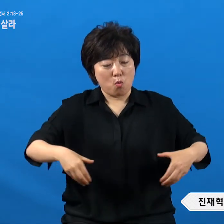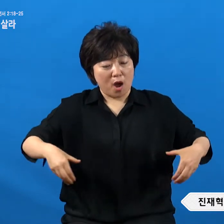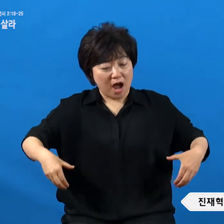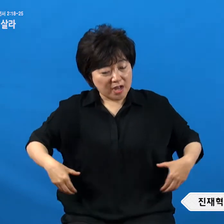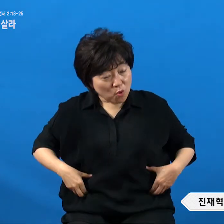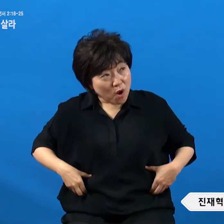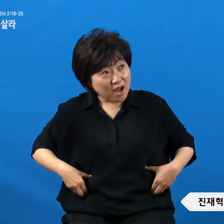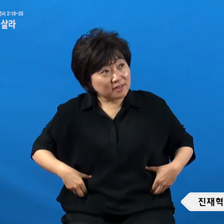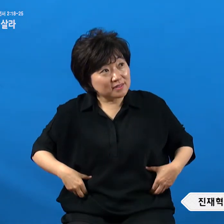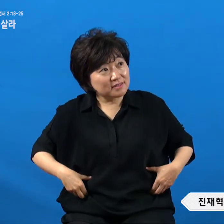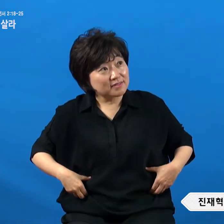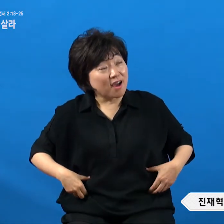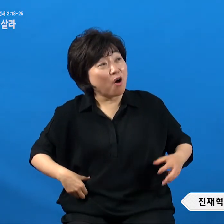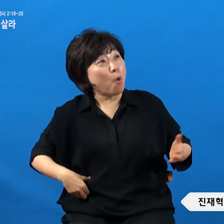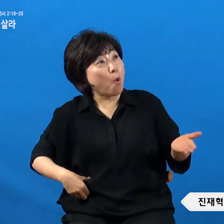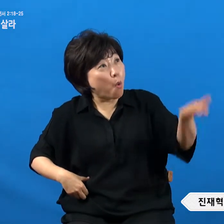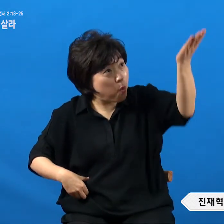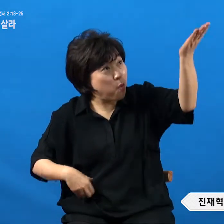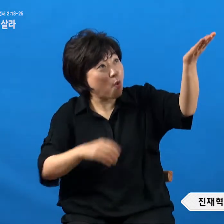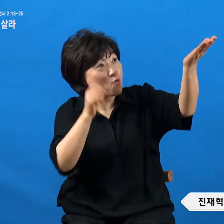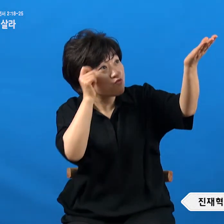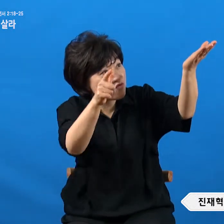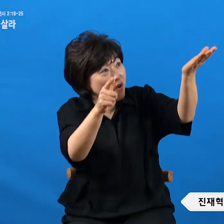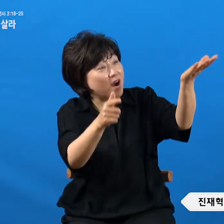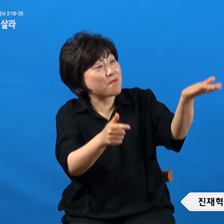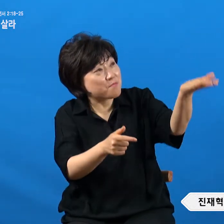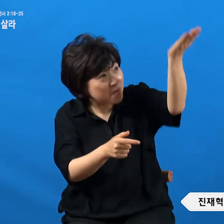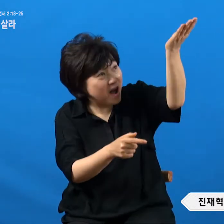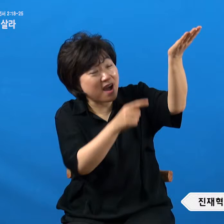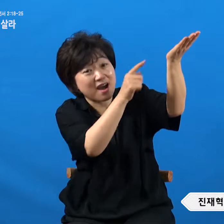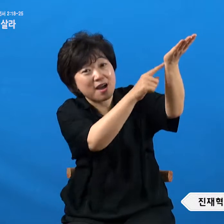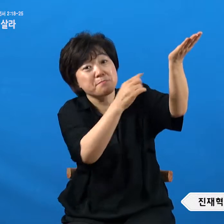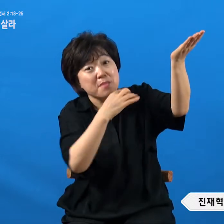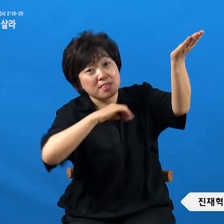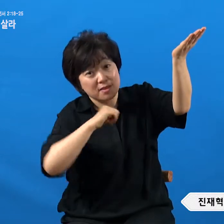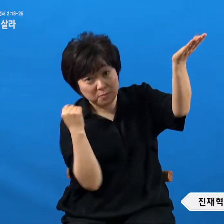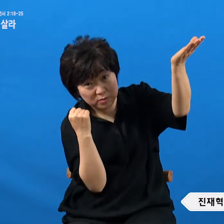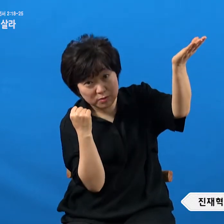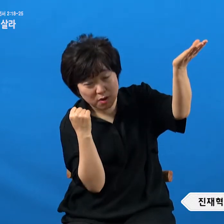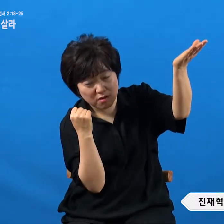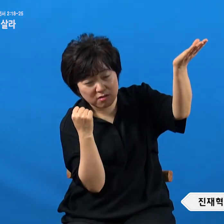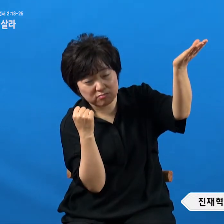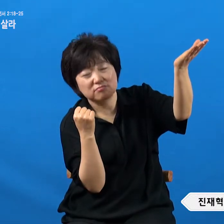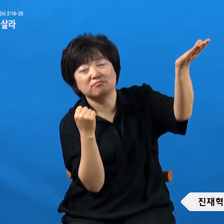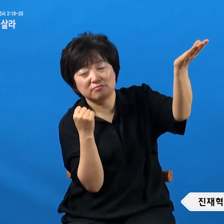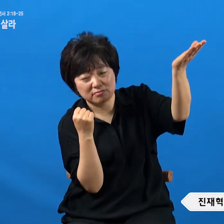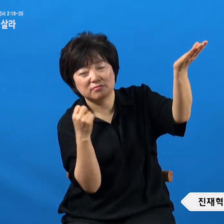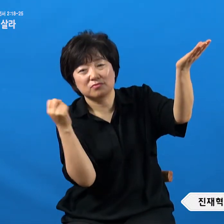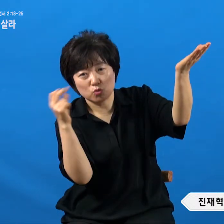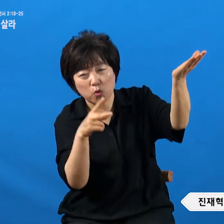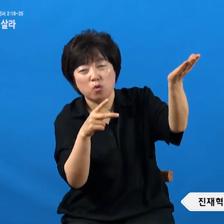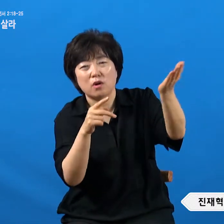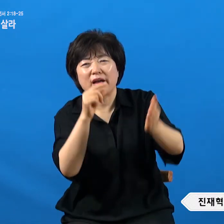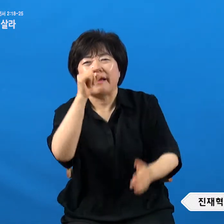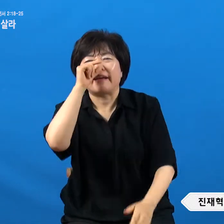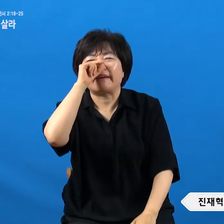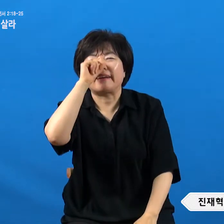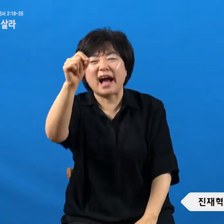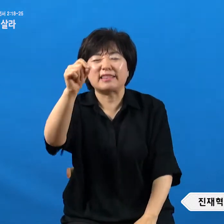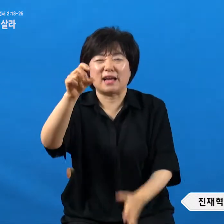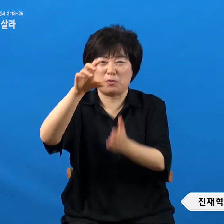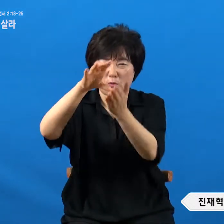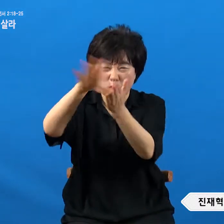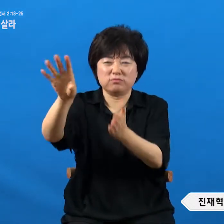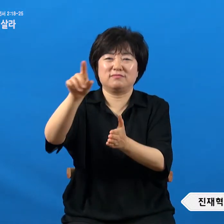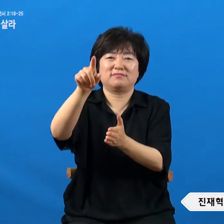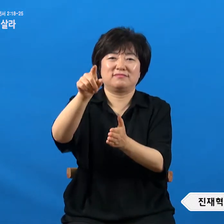관용하는 보스, 상사뿐만이 아니라 까다로운 자들에게도 그리하라라고